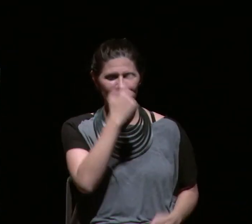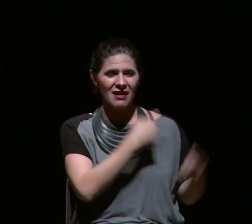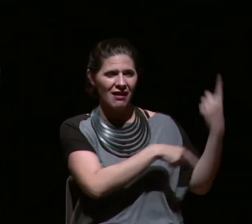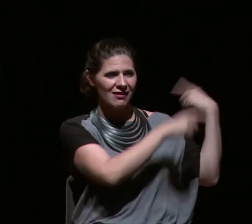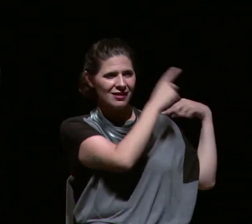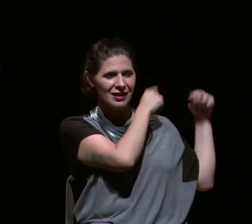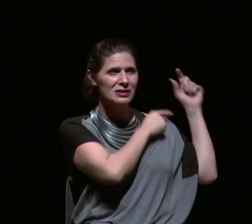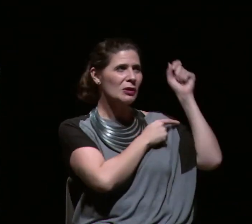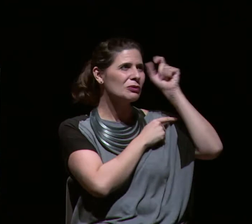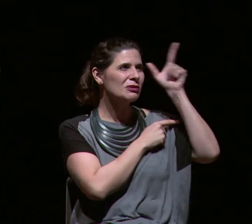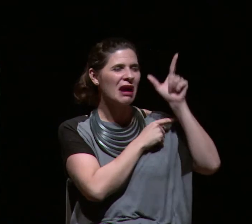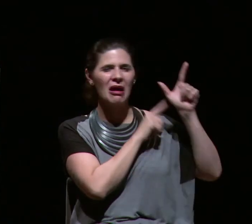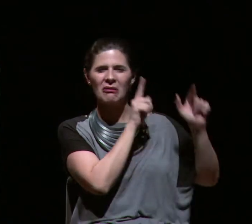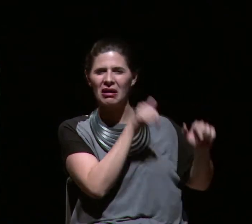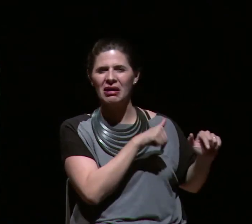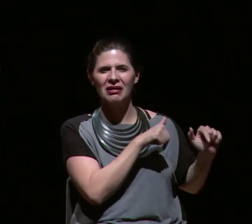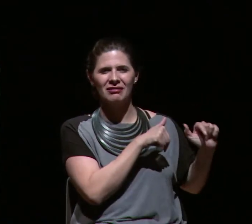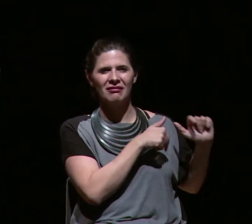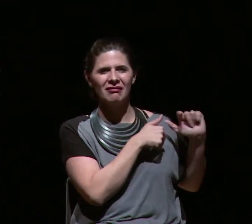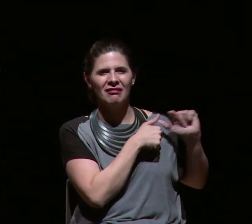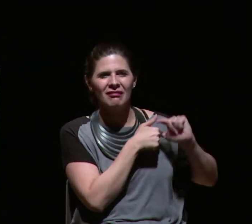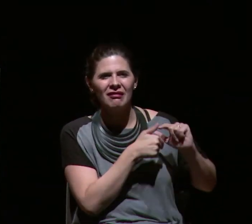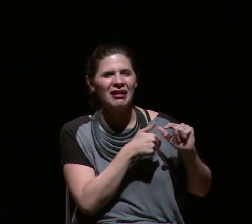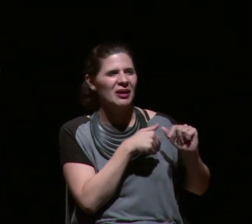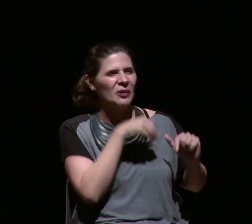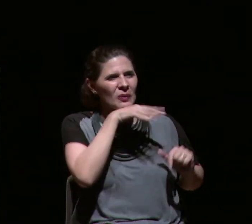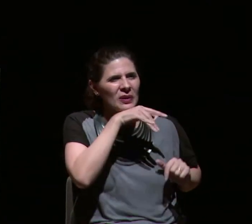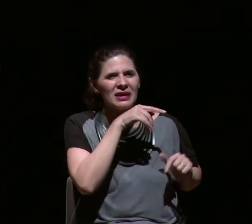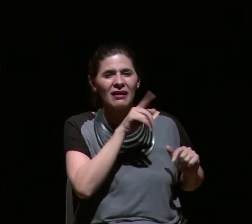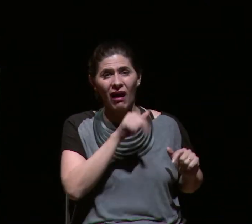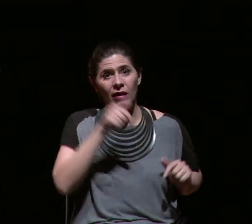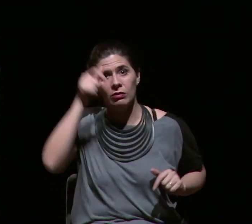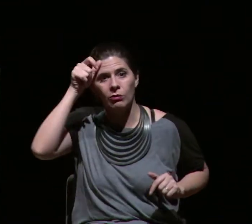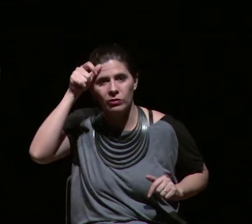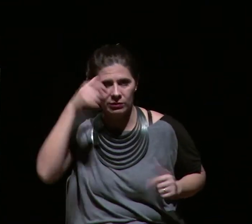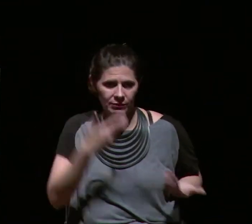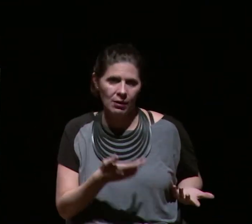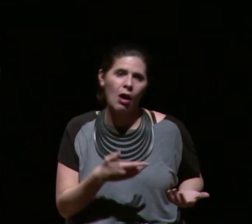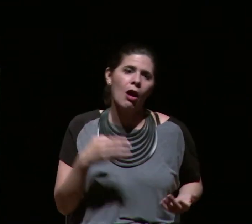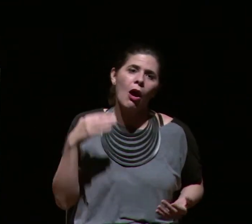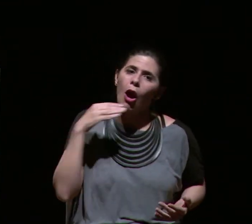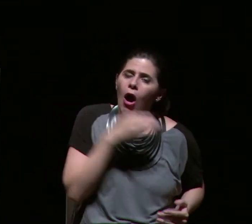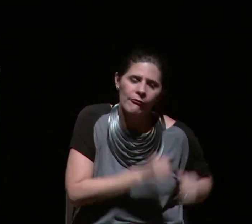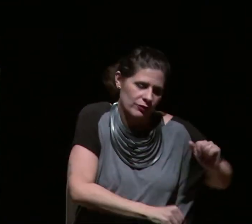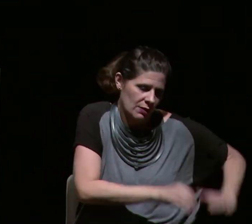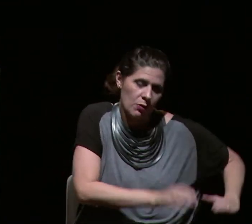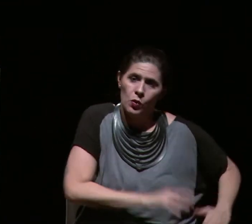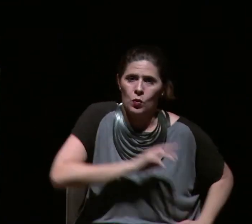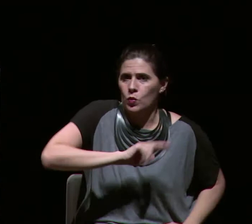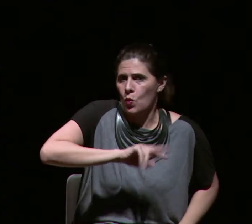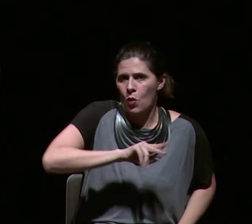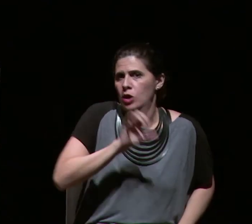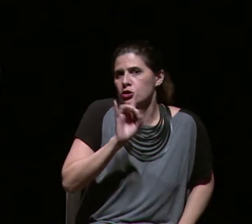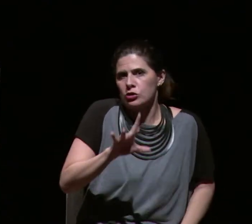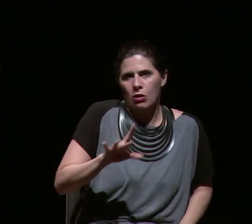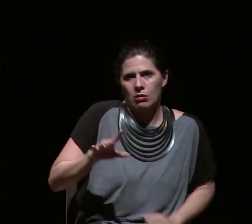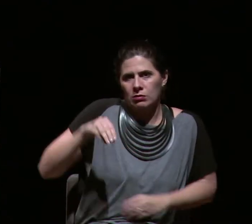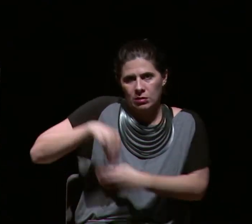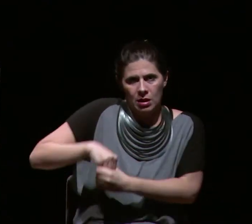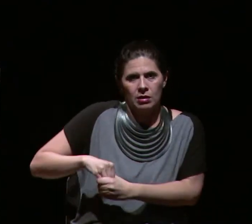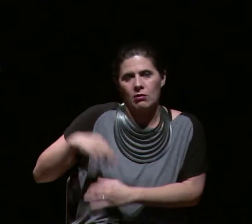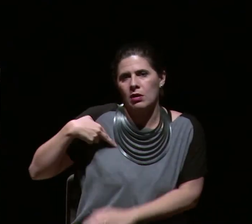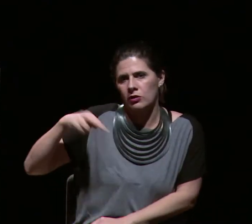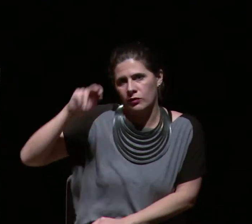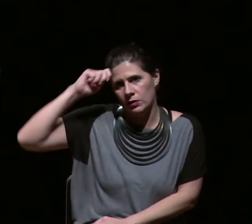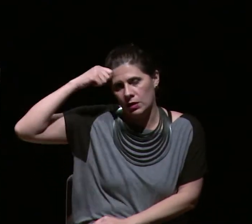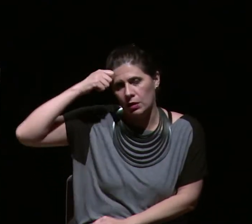arcaicas, ou mesmo demoníacas. Evidentemente, o tambor não é uma invenção exclusiva das populações negras, ele é um instrumento utilizado em inúmeras